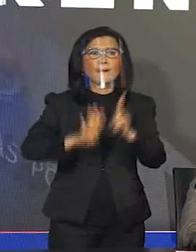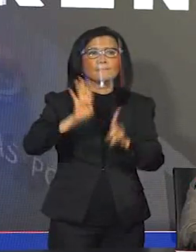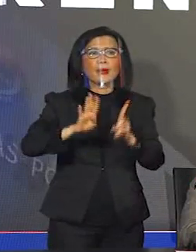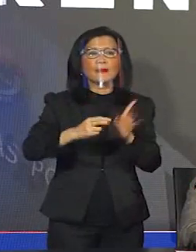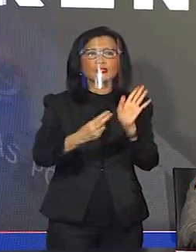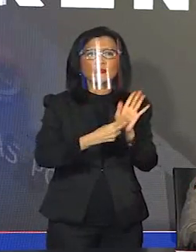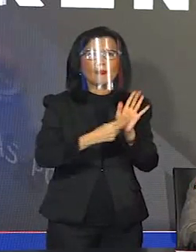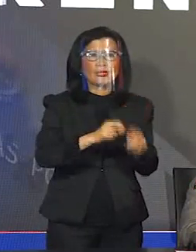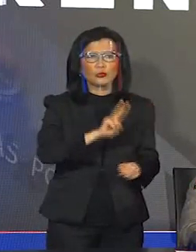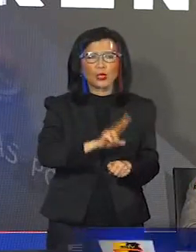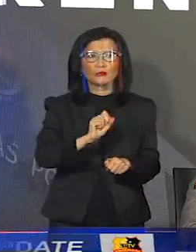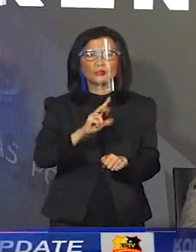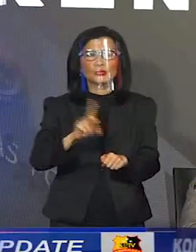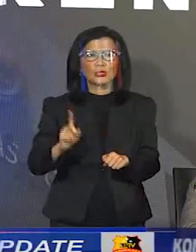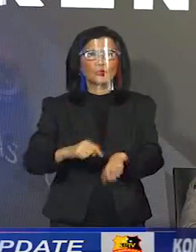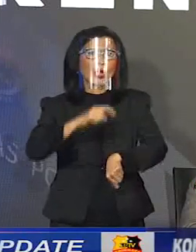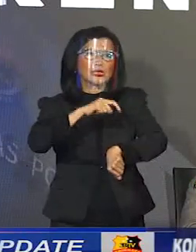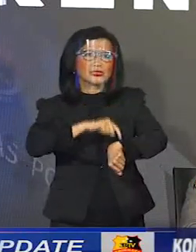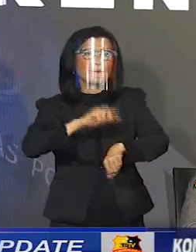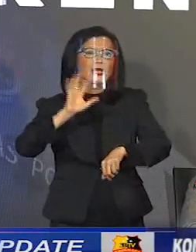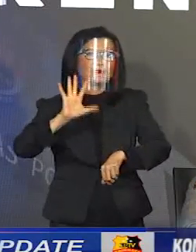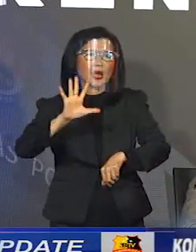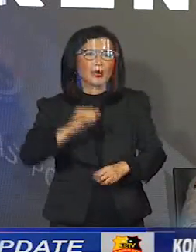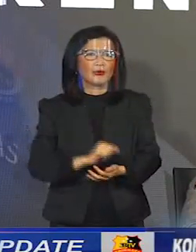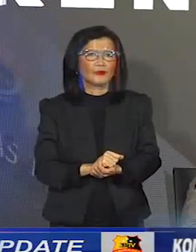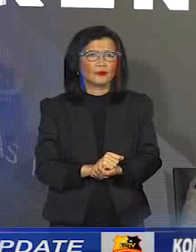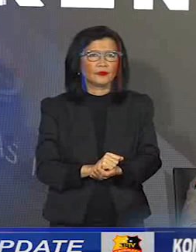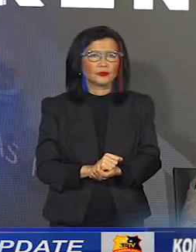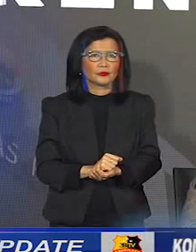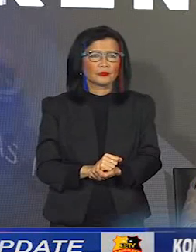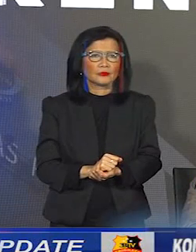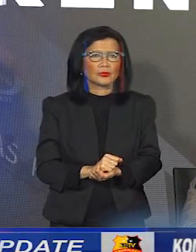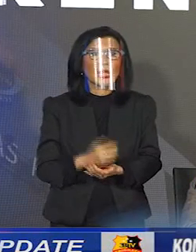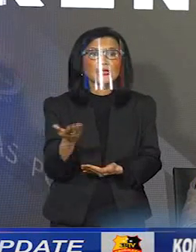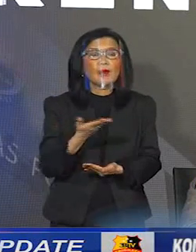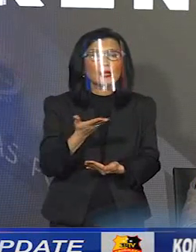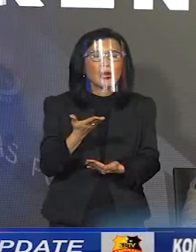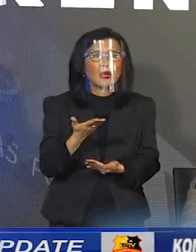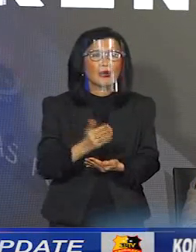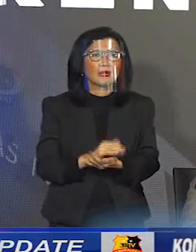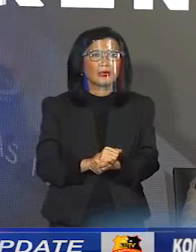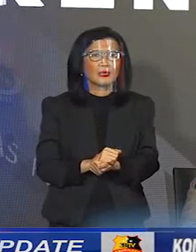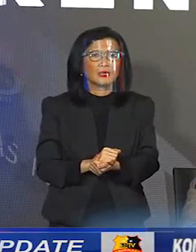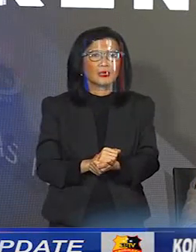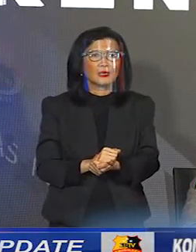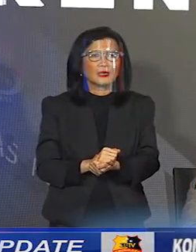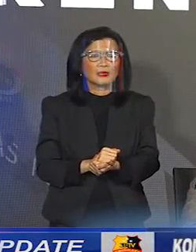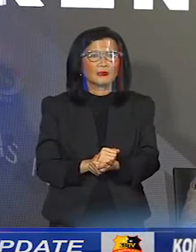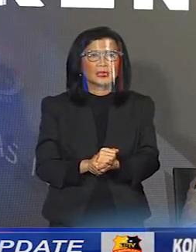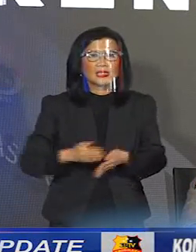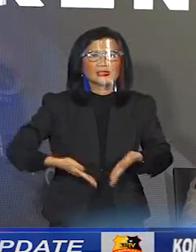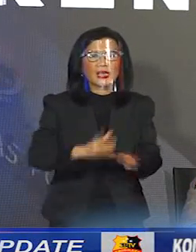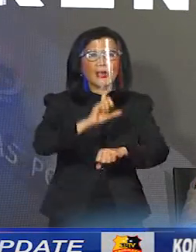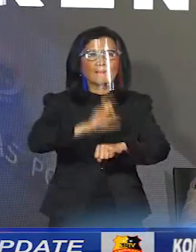14 November 2021 pukul 5 di daerah Jalan Masjid Lama